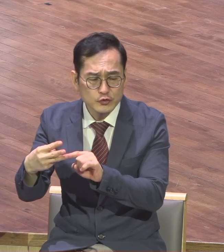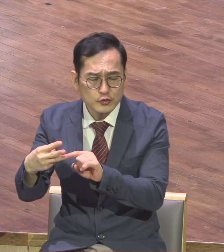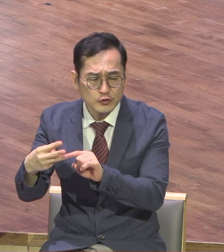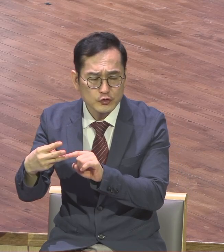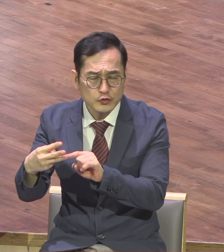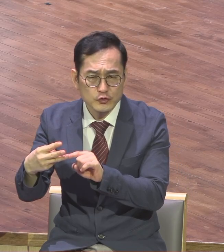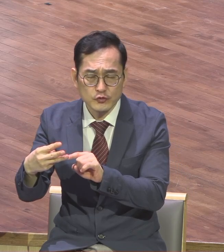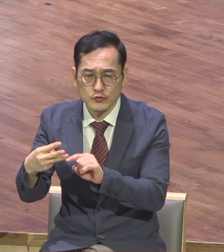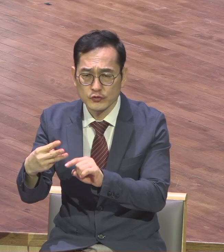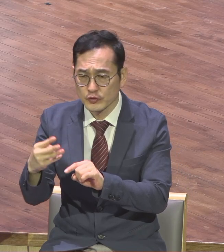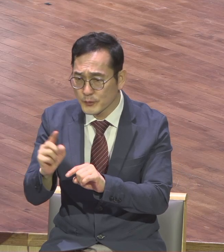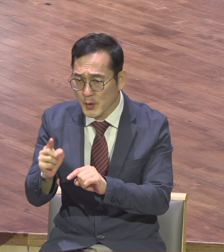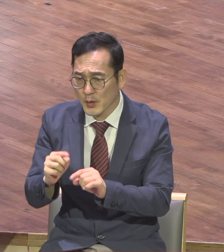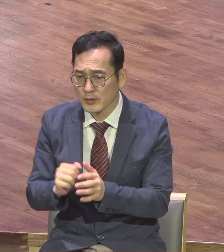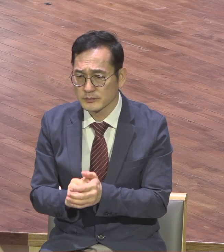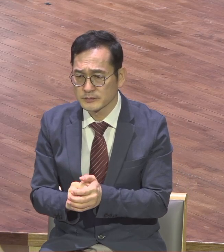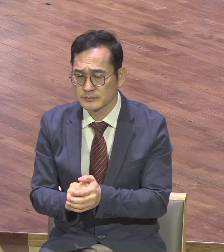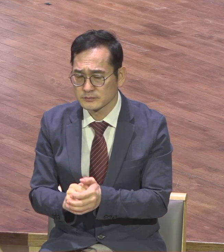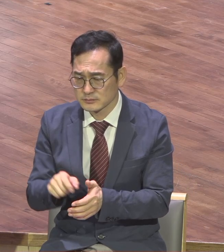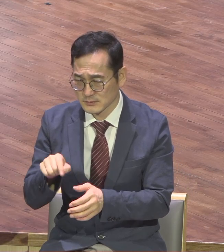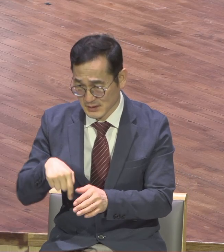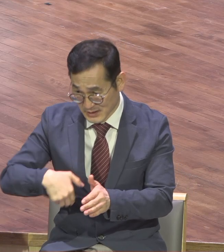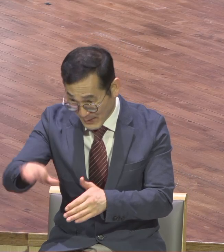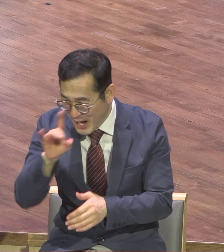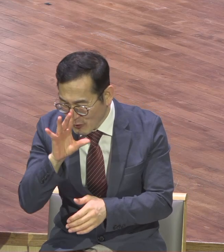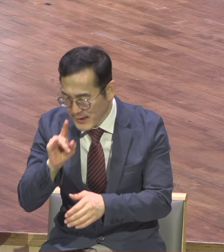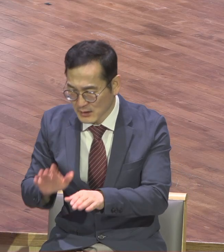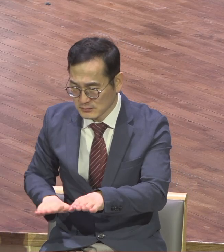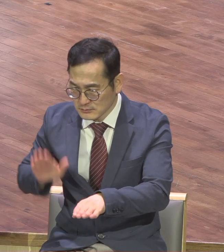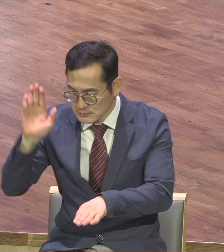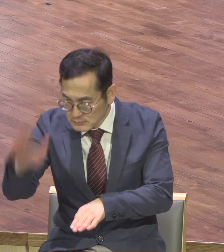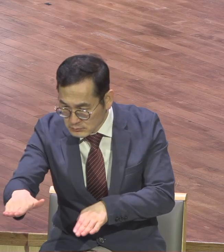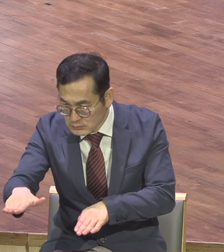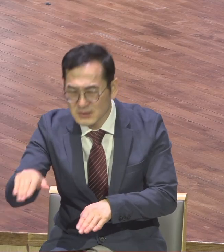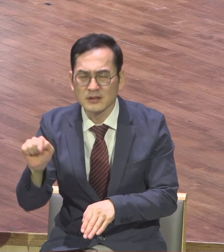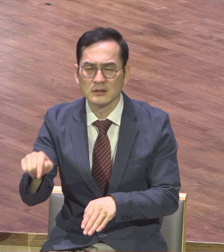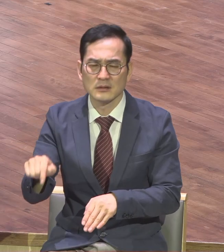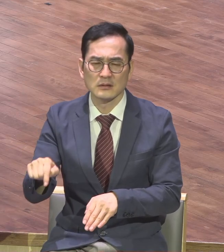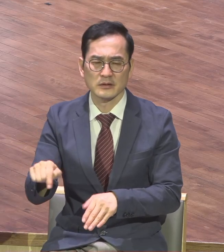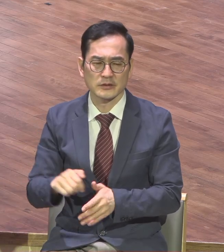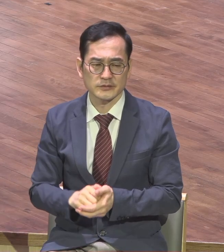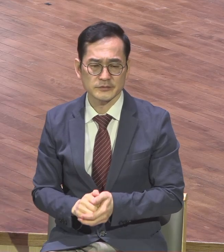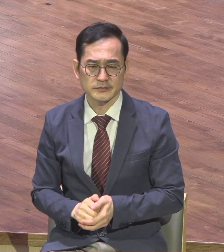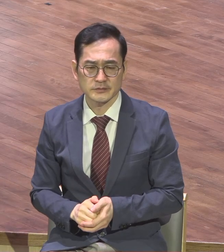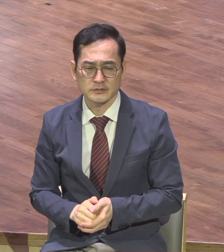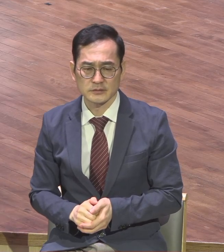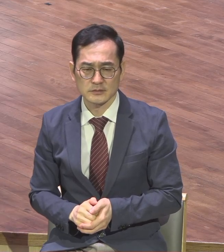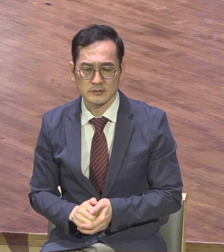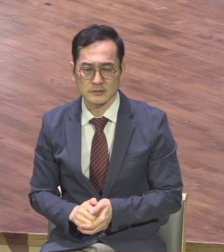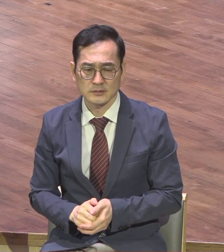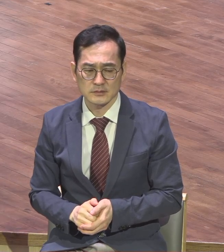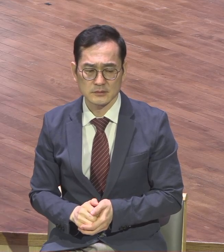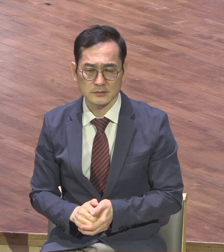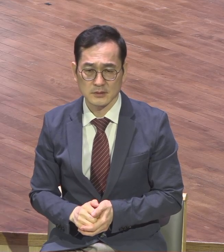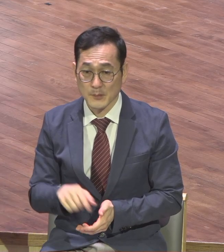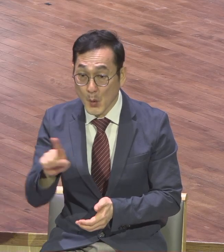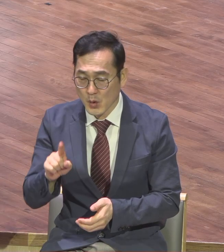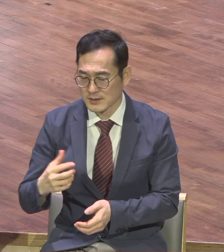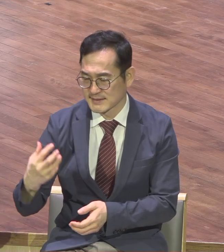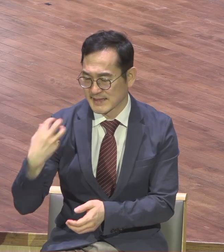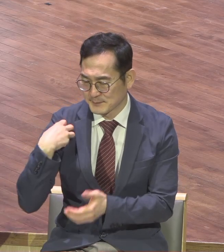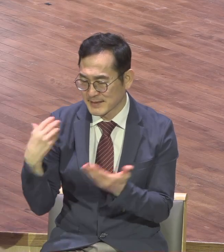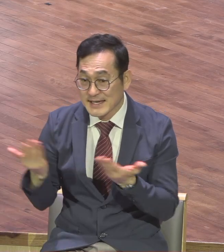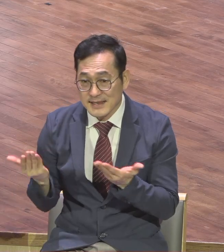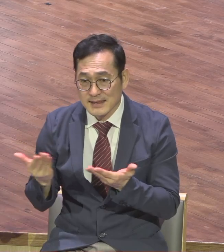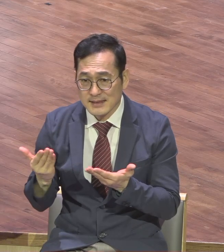들어가지 말아야 할 땅을 들어가는 것을 말합니다. 다시 말하면 해야 될 일을 하지 않고